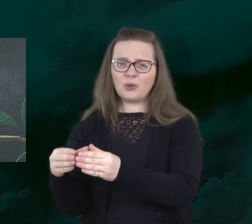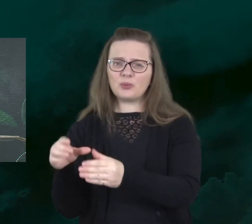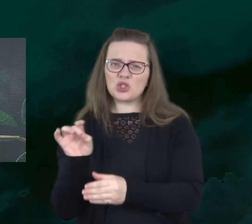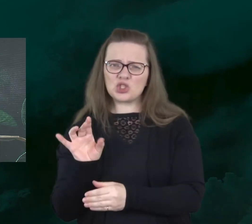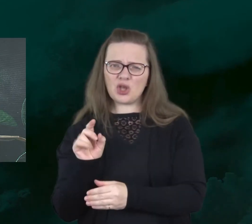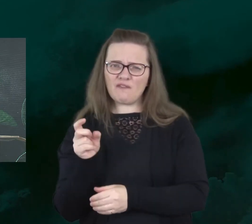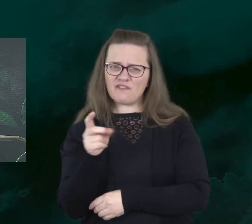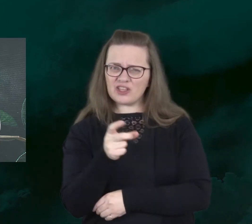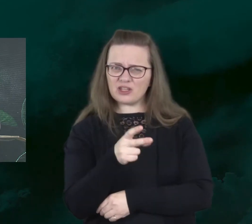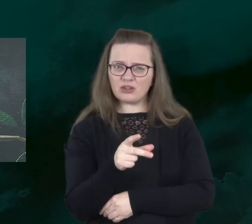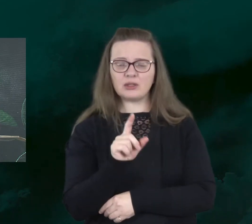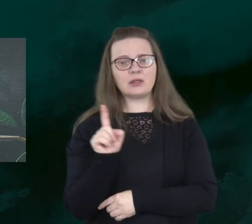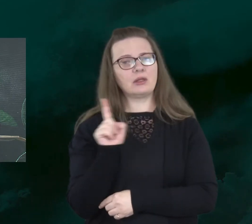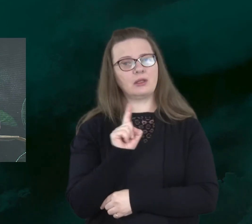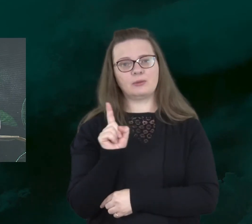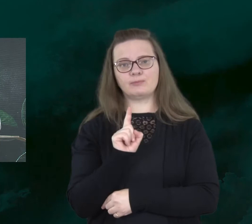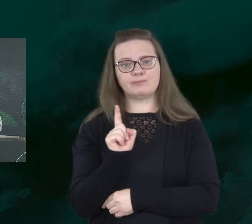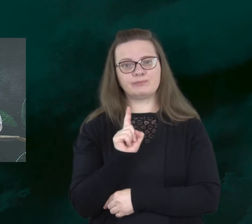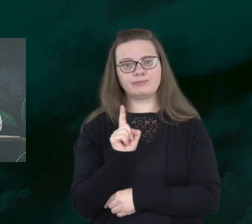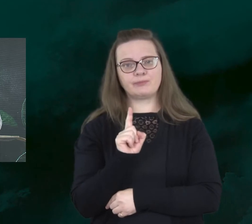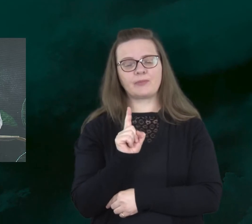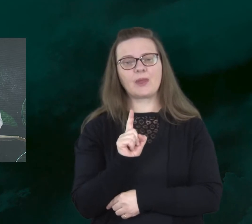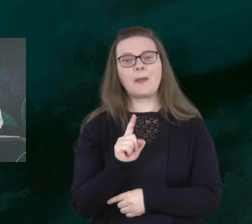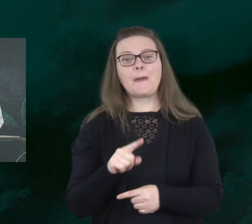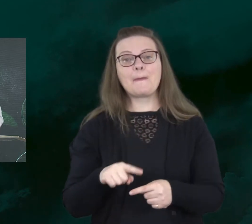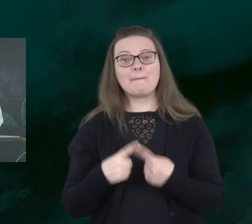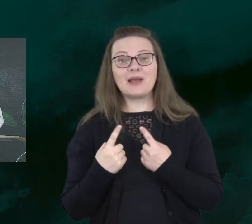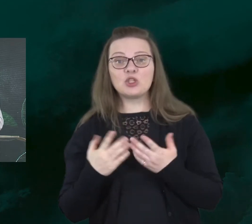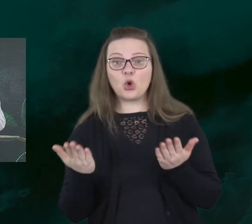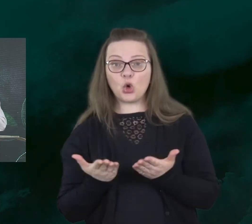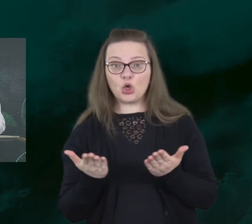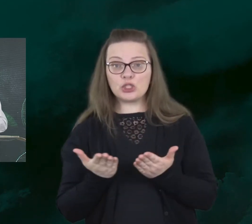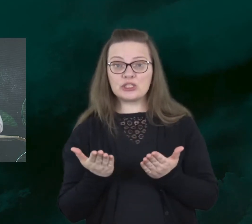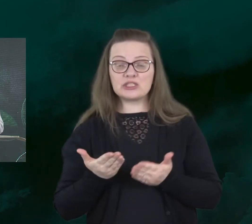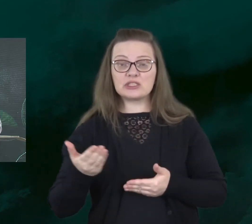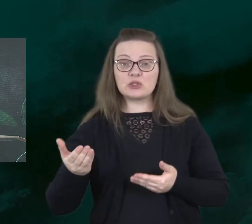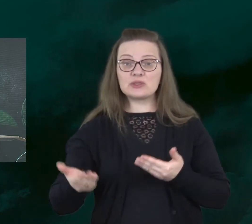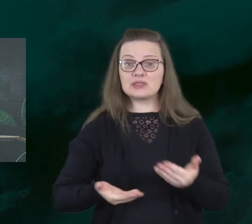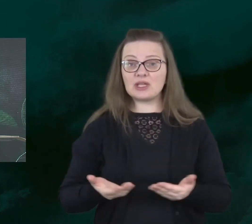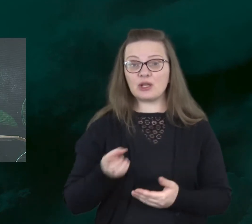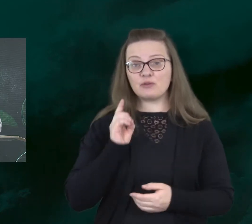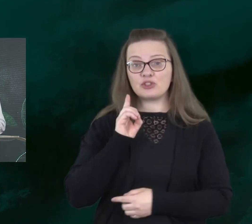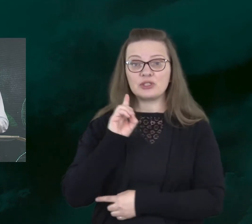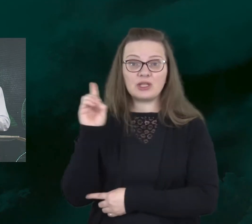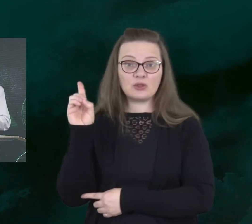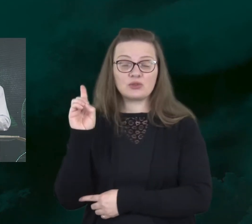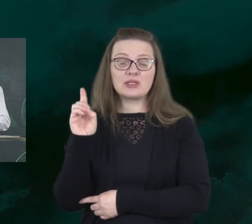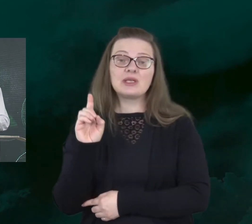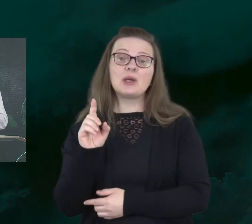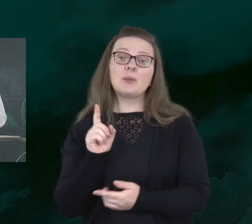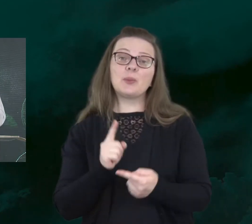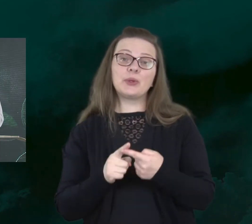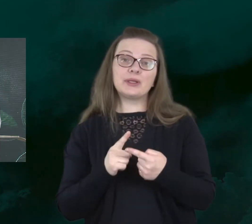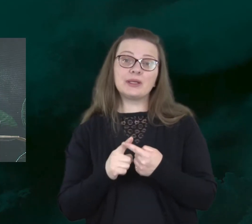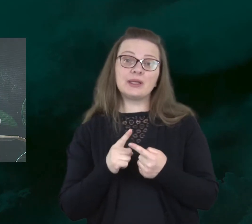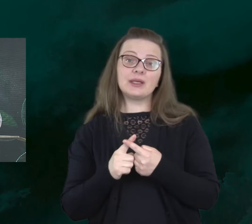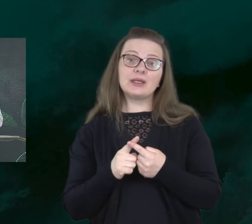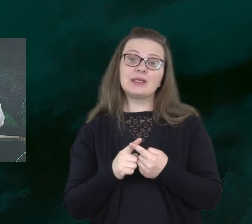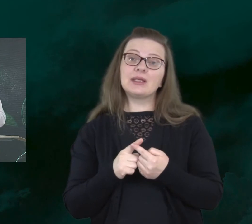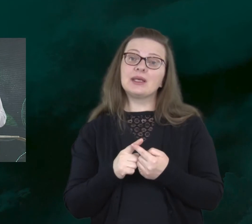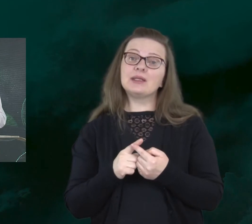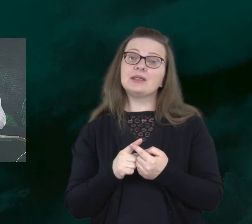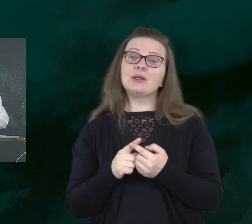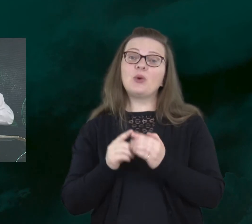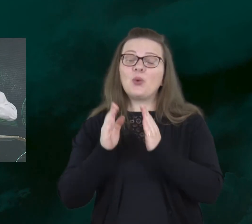muitos vendedores de enciclopédias, mas, irmãos, eles não são meros vendedores de livros, eles estão atendendo